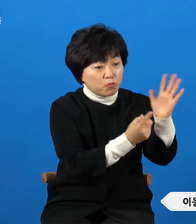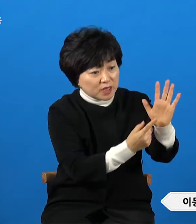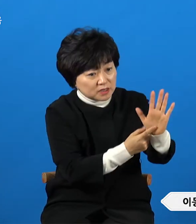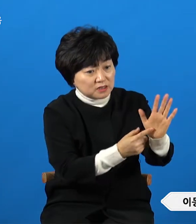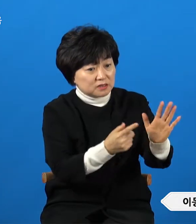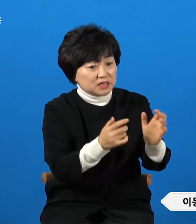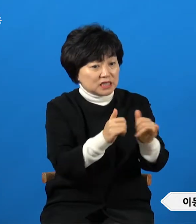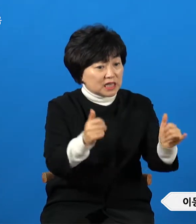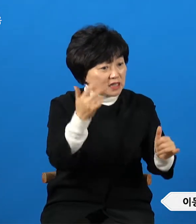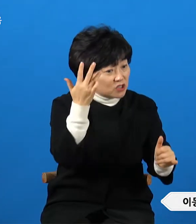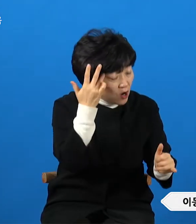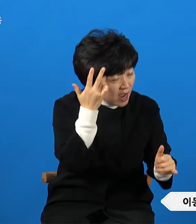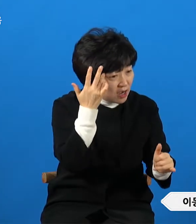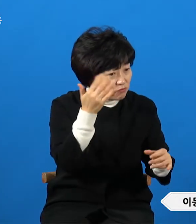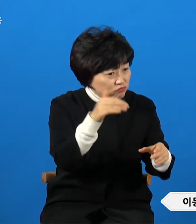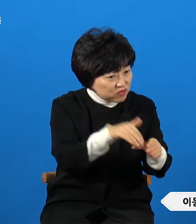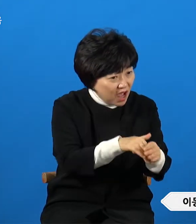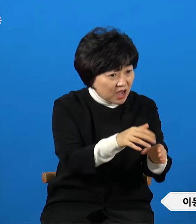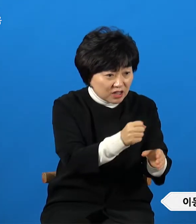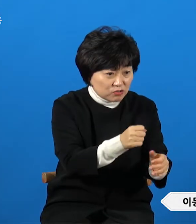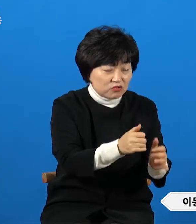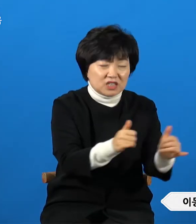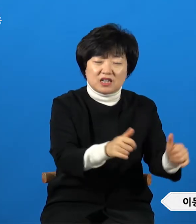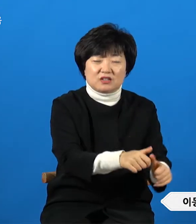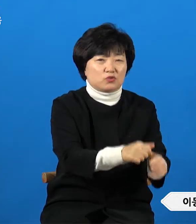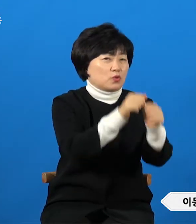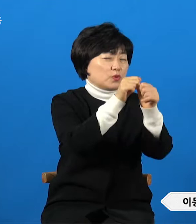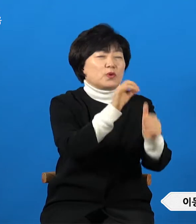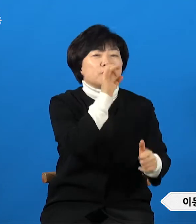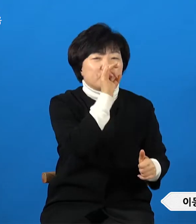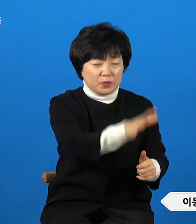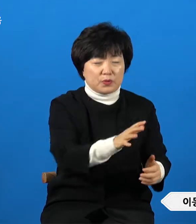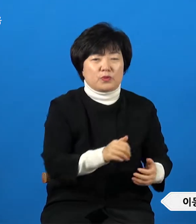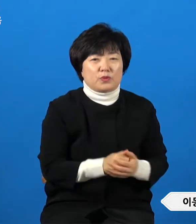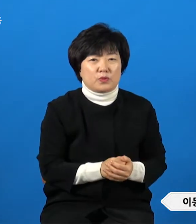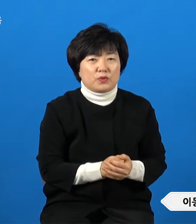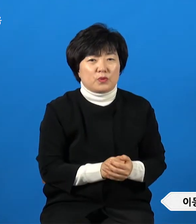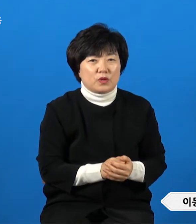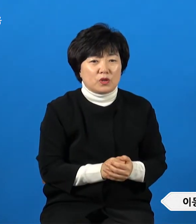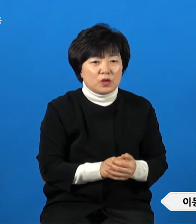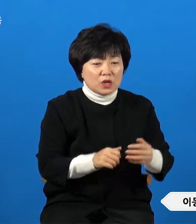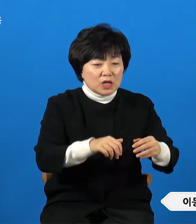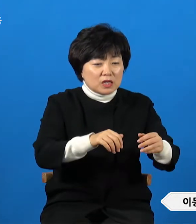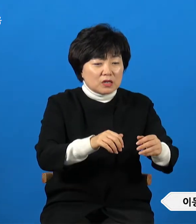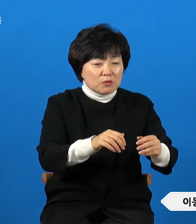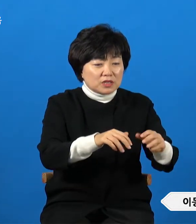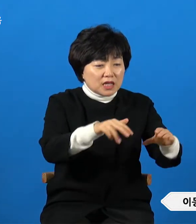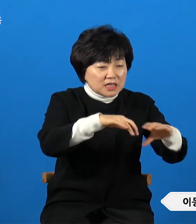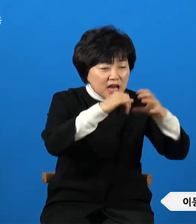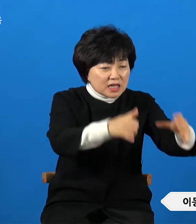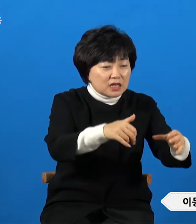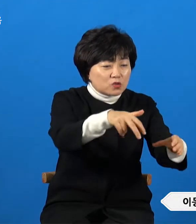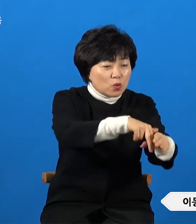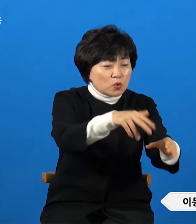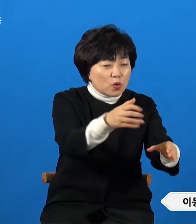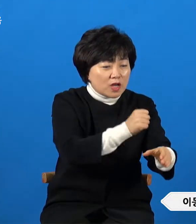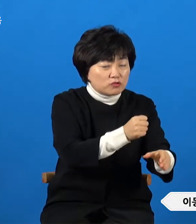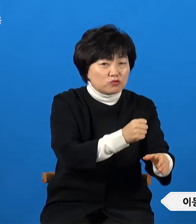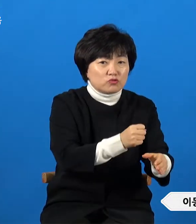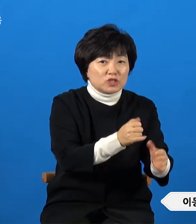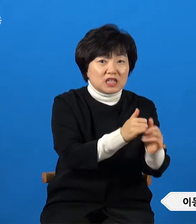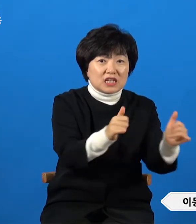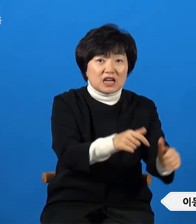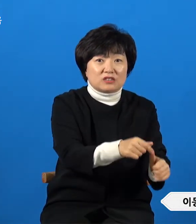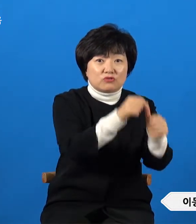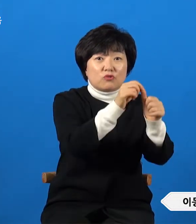세상의 철학으로 인간이 구원받을 수가 있다면, 세상의 종교로 인간이 구원받을 수 있다면 그것으로 좋겠을 것입니다. 나